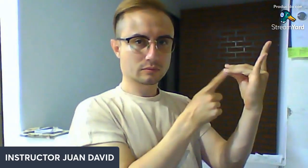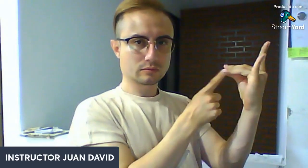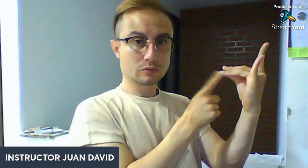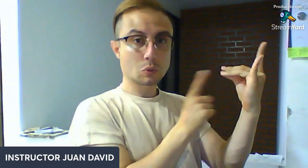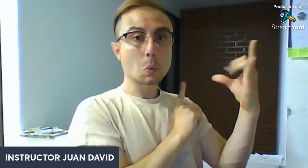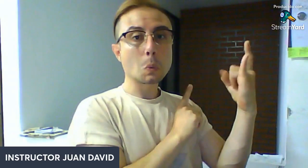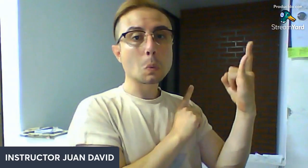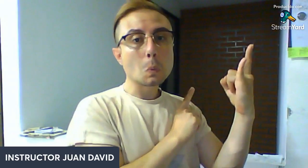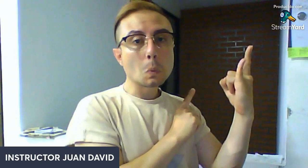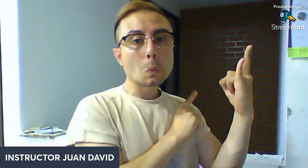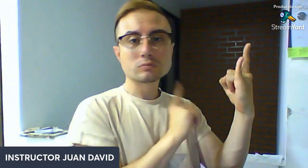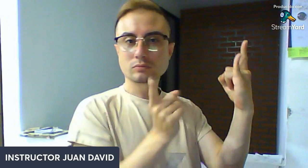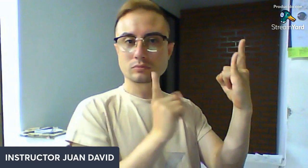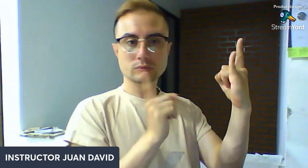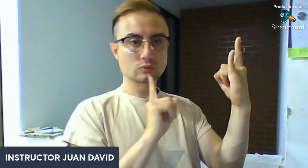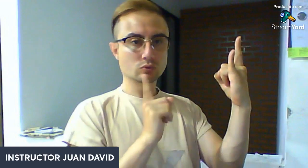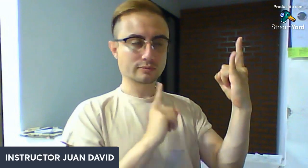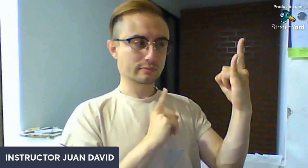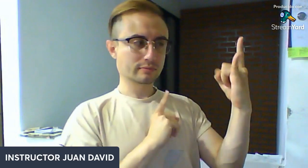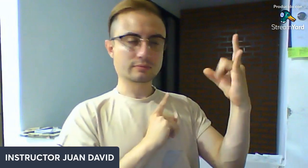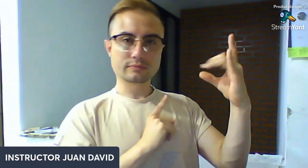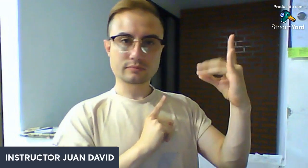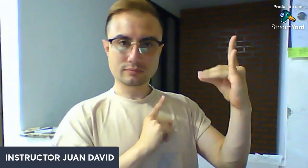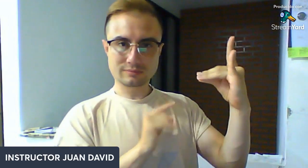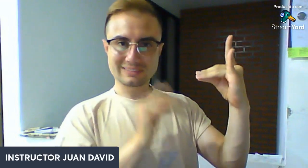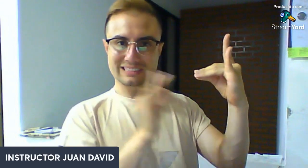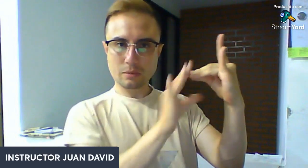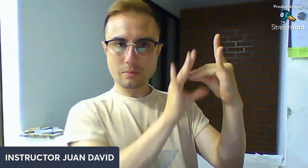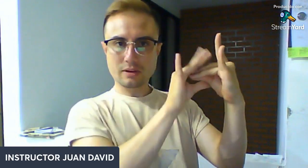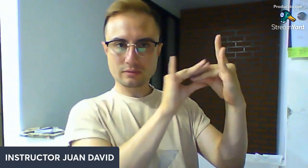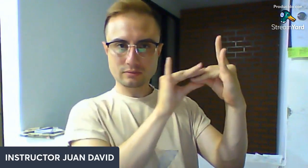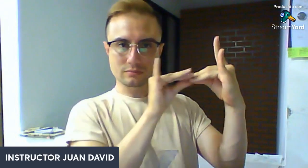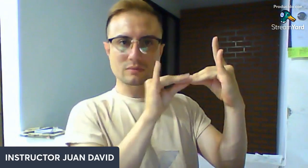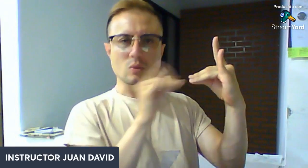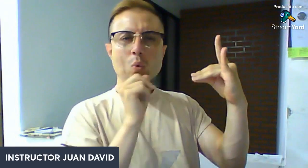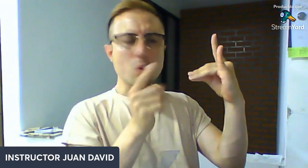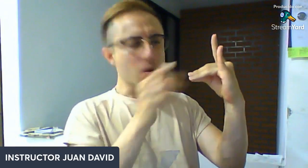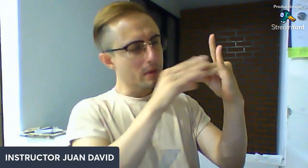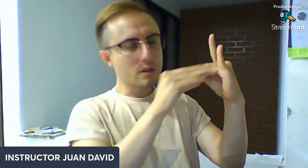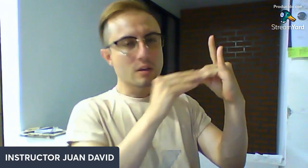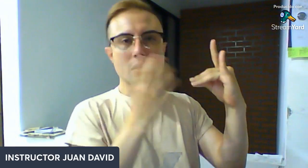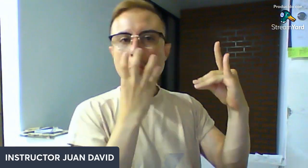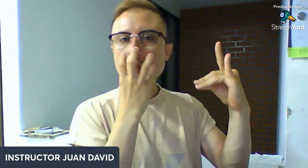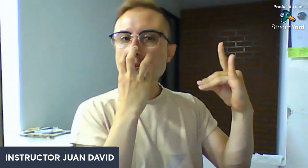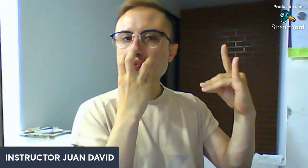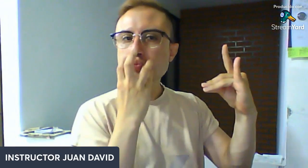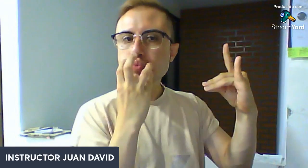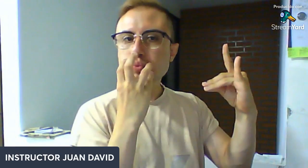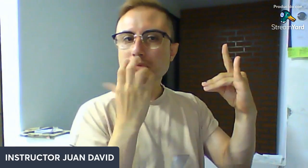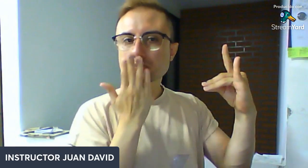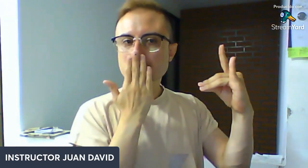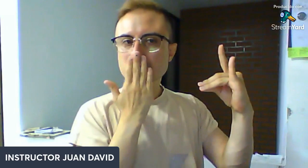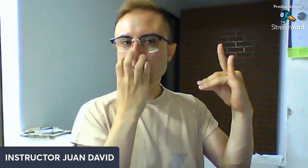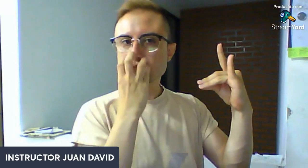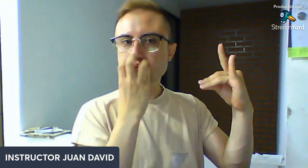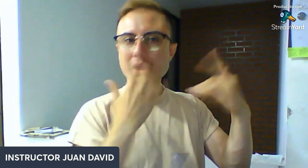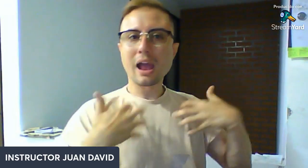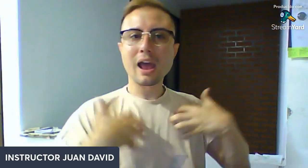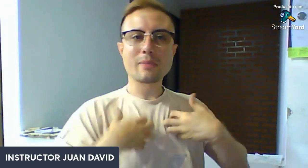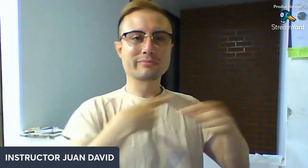doméstico, ¿sí? Animales domésticos. Miren la configuración porque los dedos del centro van planos, ¿sí?